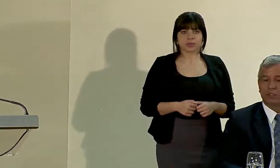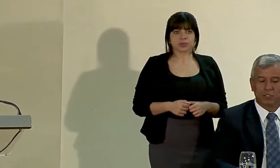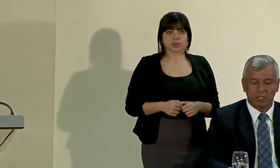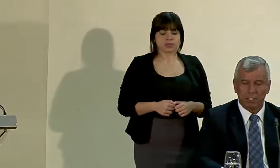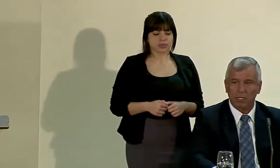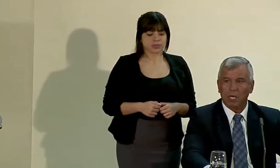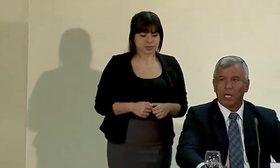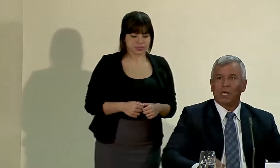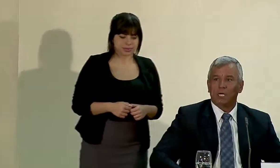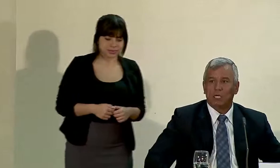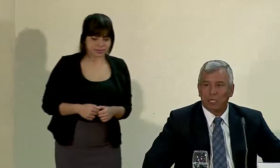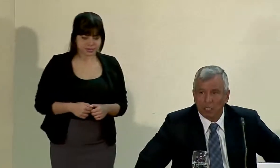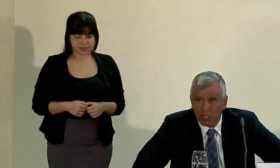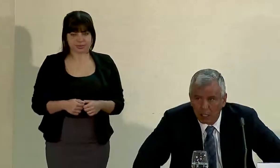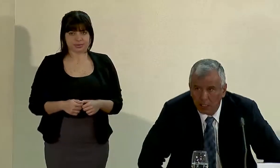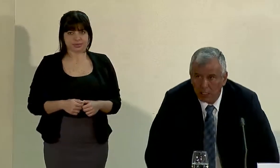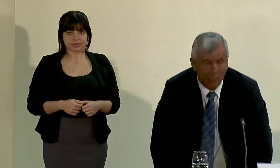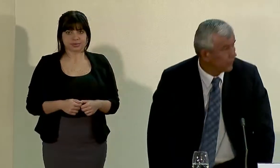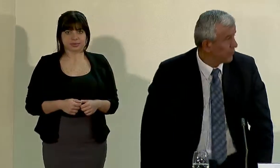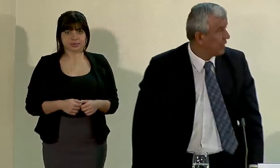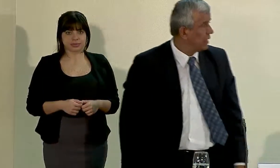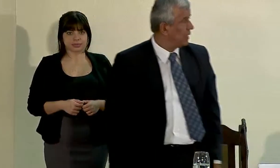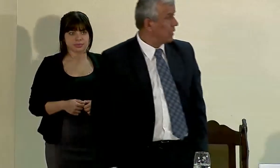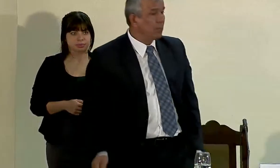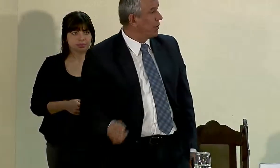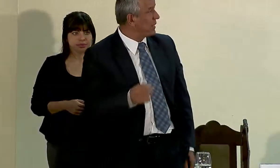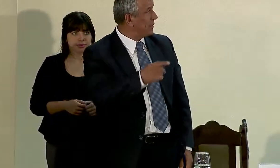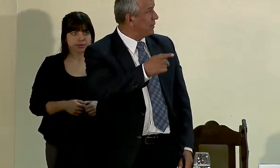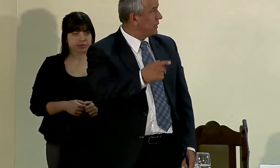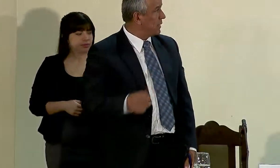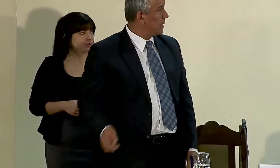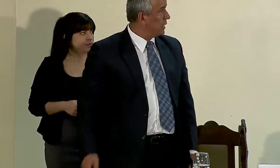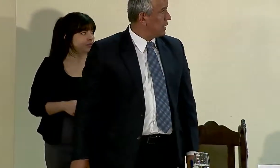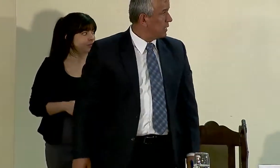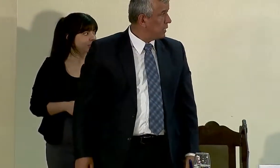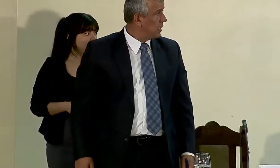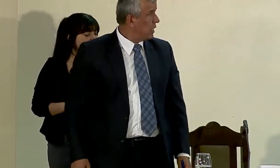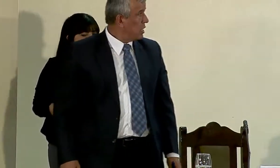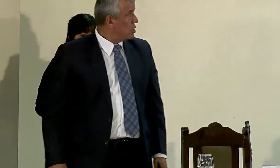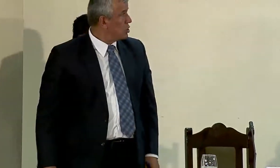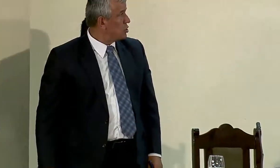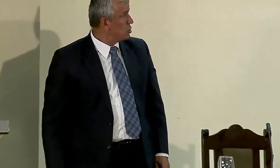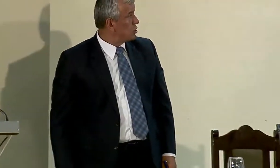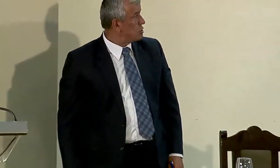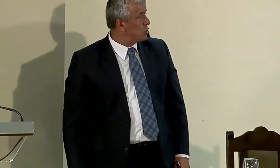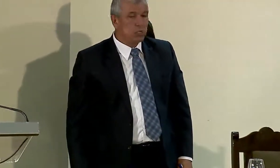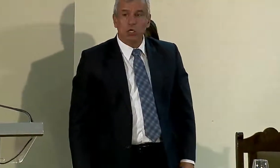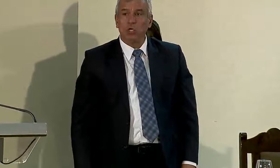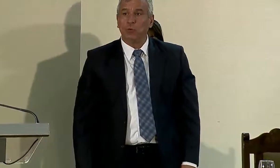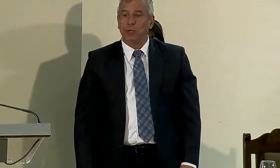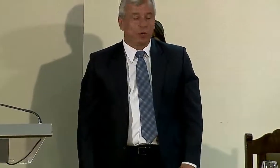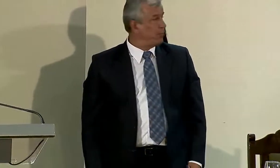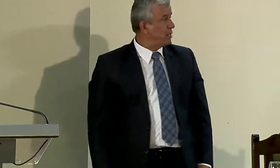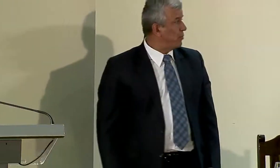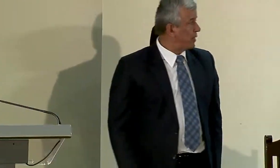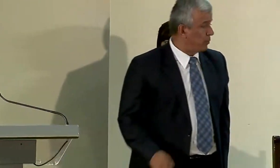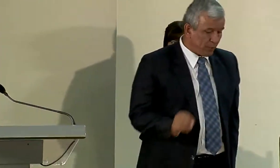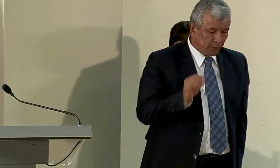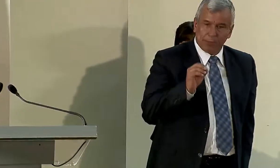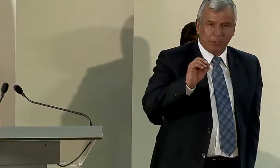ese sentido? El sector empresarial dice que 26.000 empleos fueron cesados en los primeros 6 meses de este